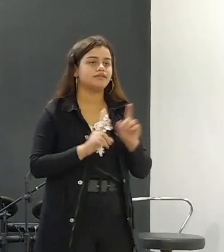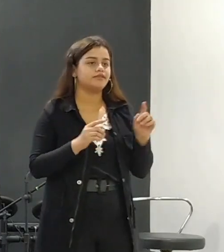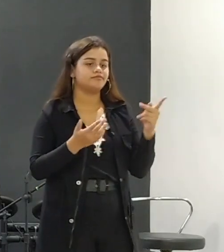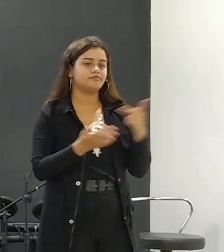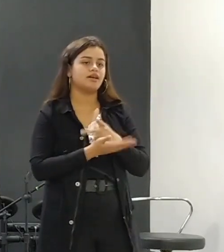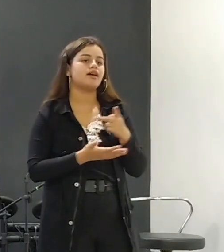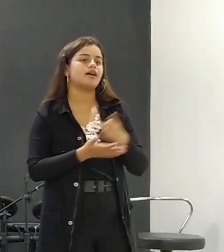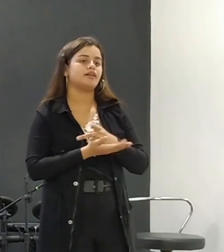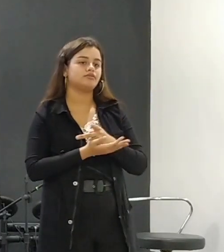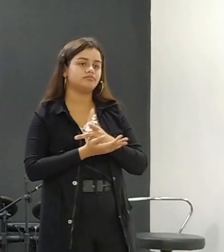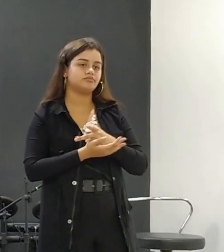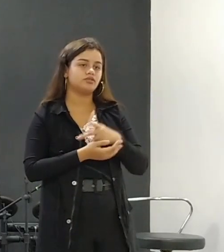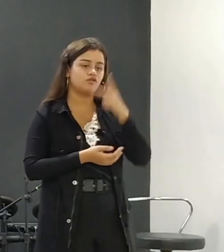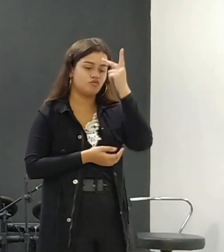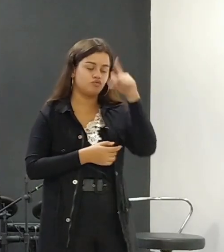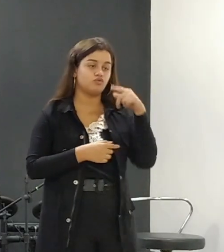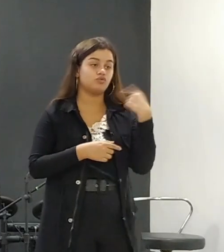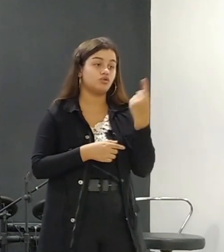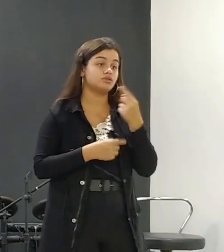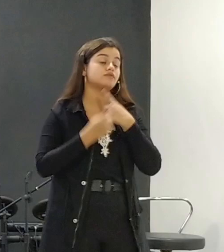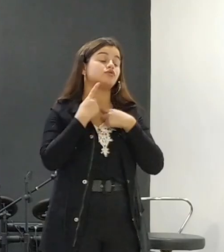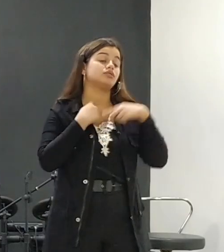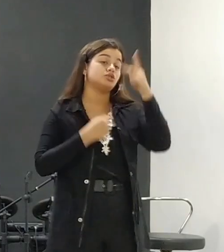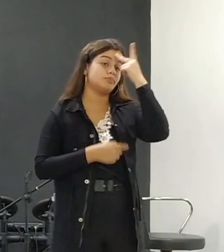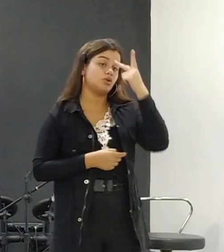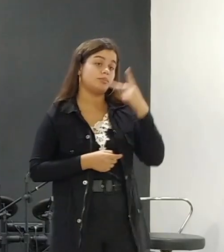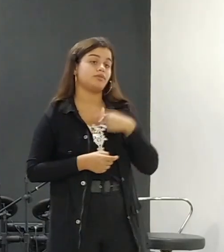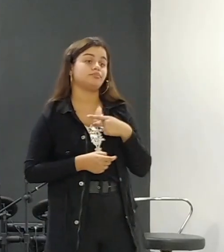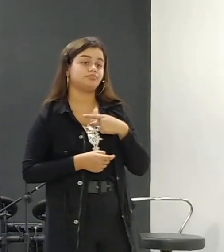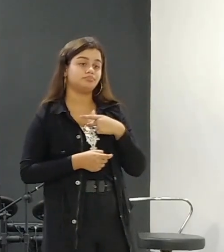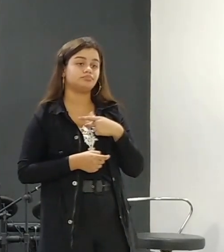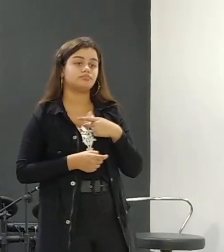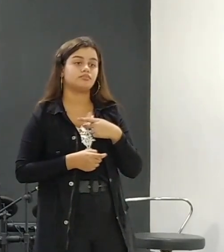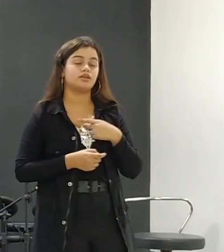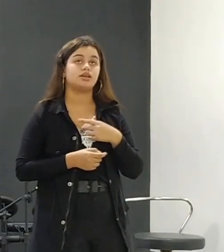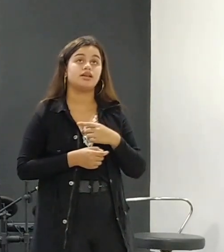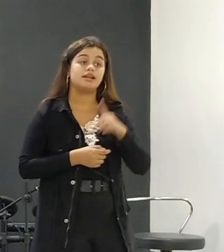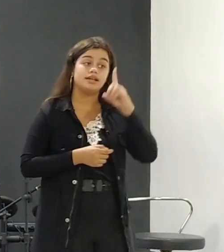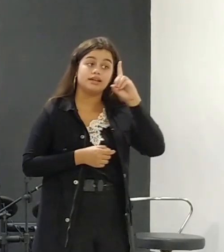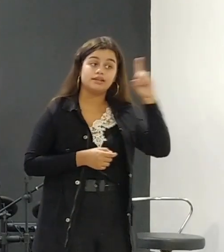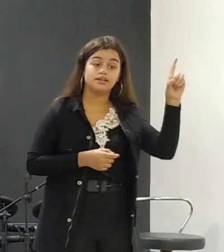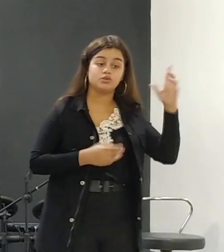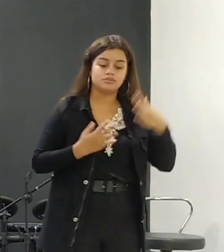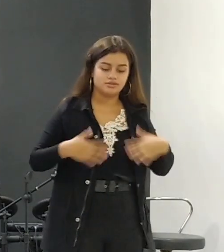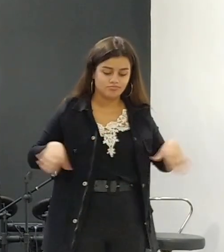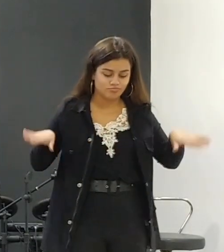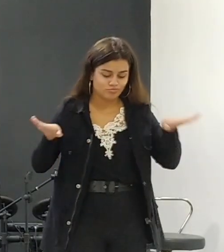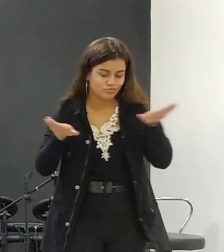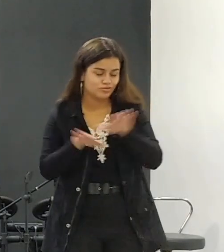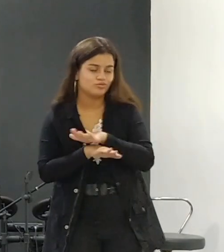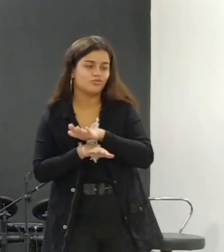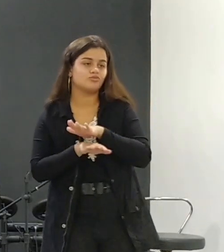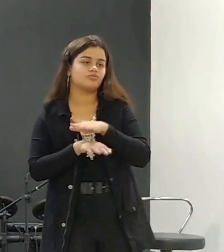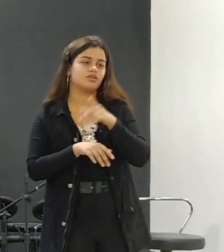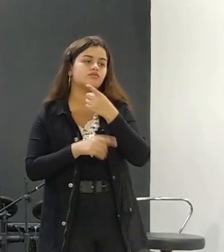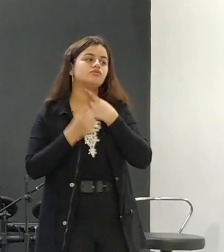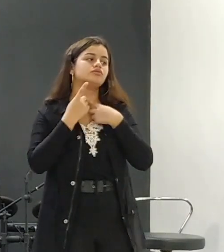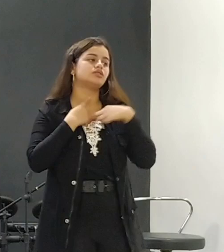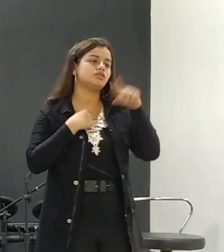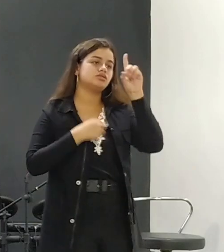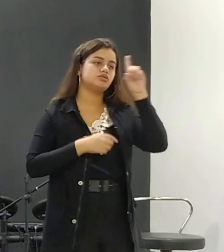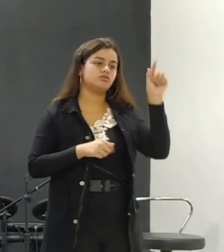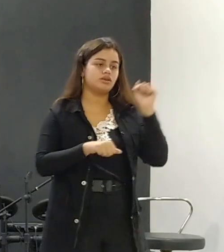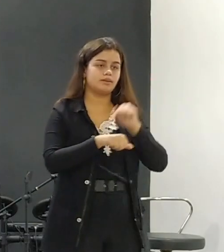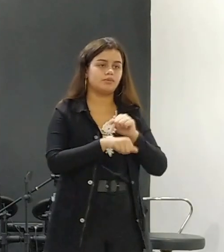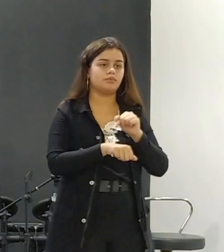certo. Jesus sabia disso, ele era Deus, né? Mas ele se submeteu à vontade do Pai naquele momento. Ele não queria passar